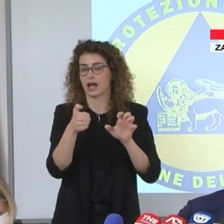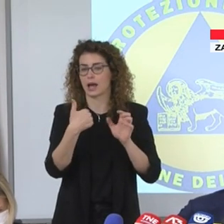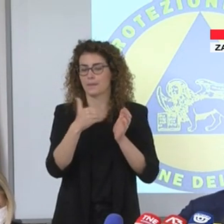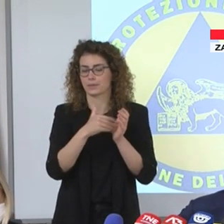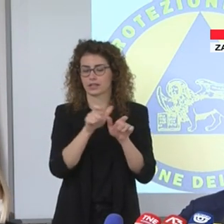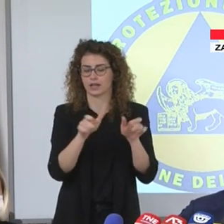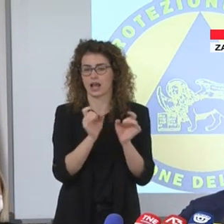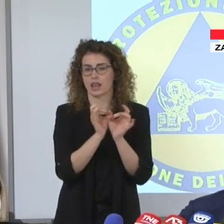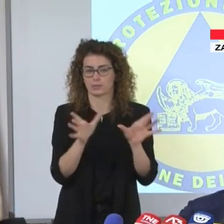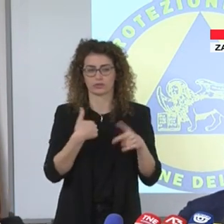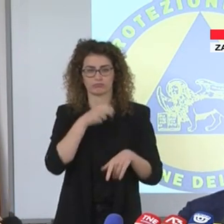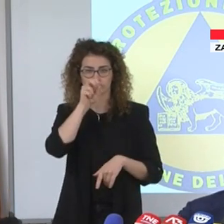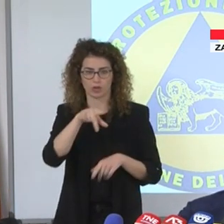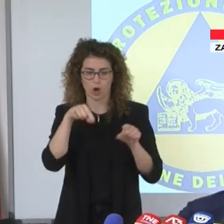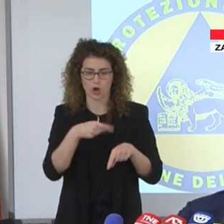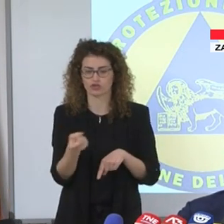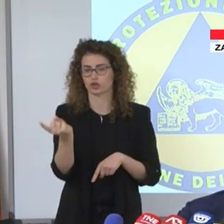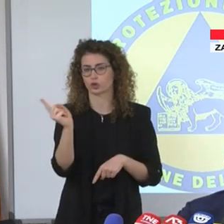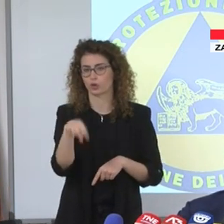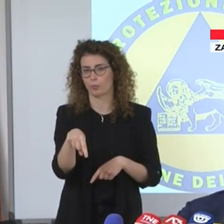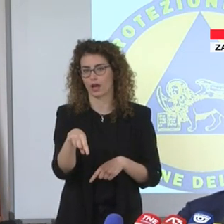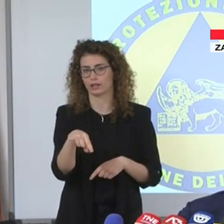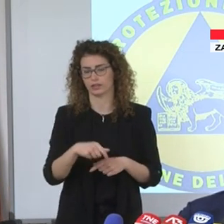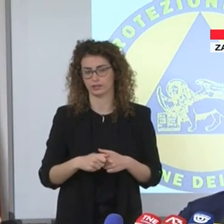Noi faremo l'appello oggi, lo faremo domani